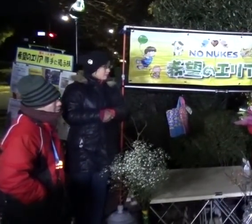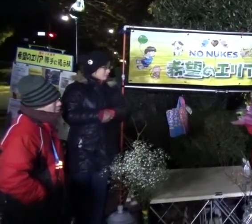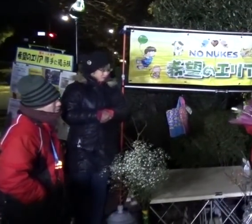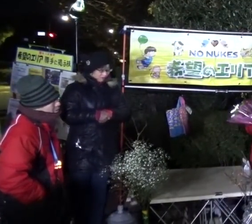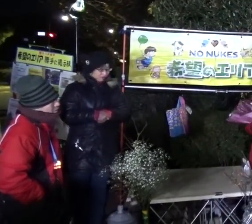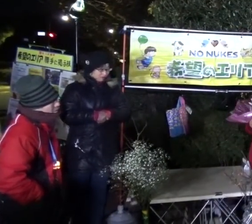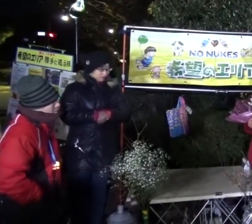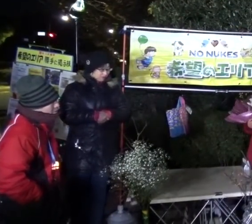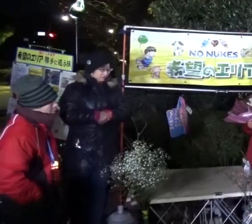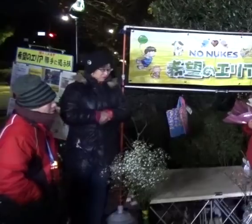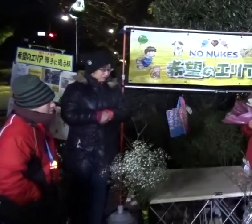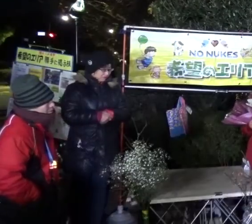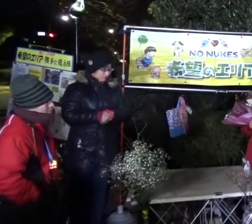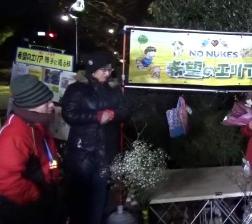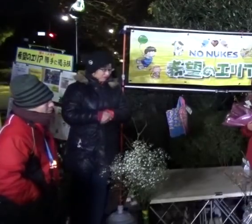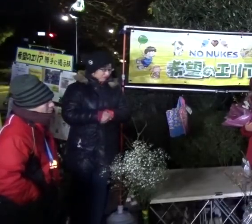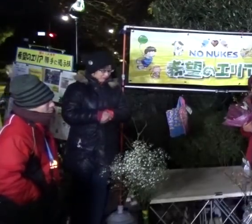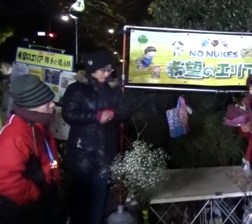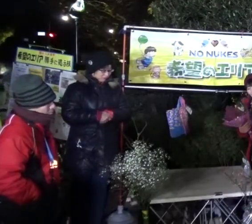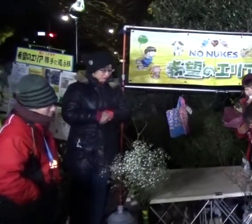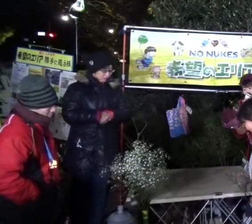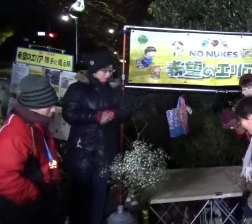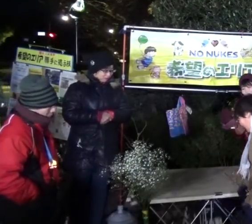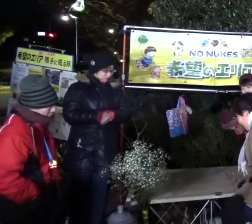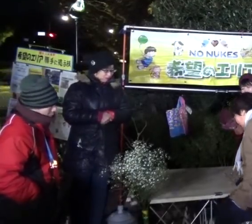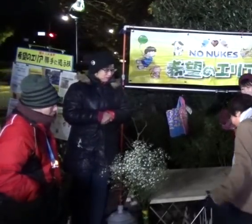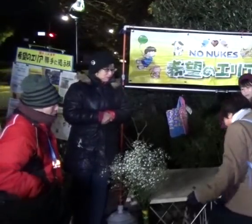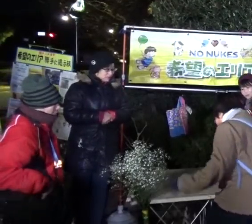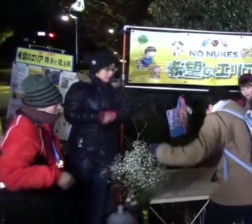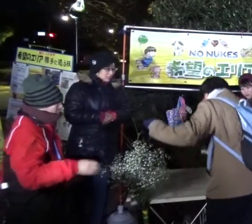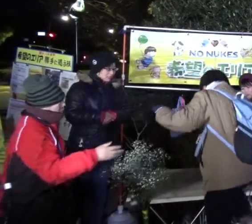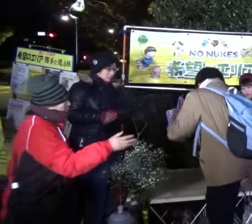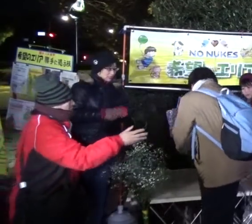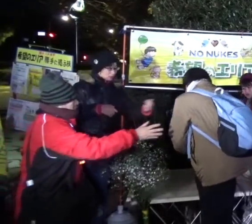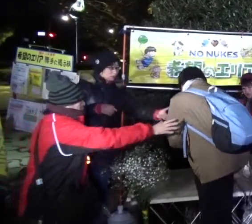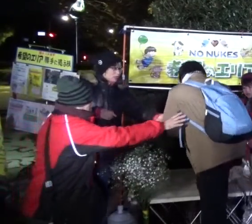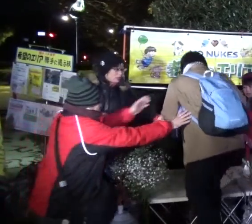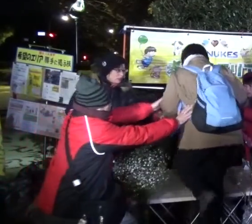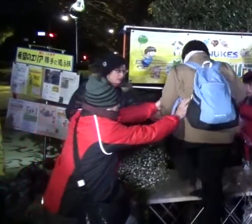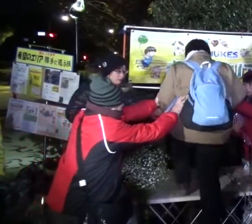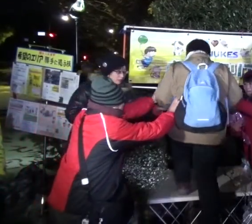やすこちゃんです。遠くから来てくれました。